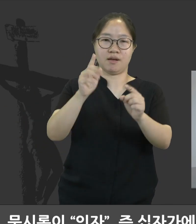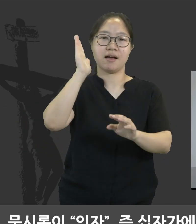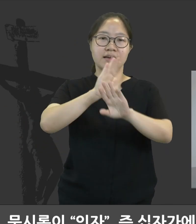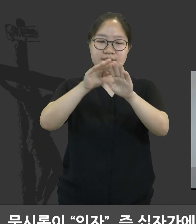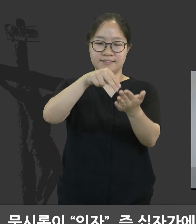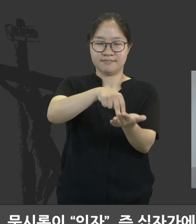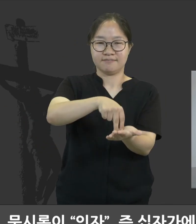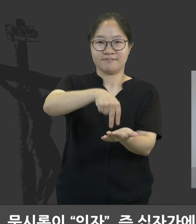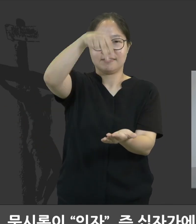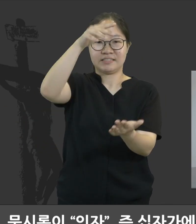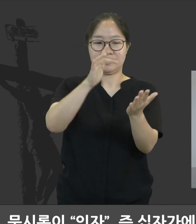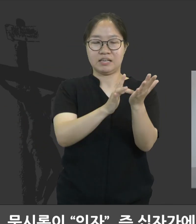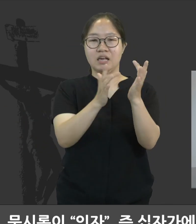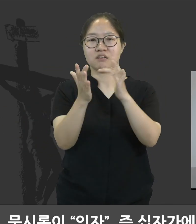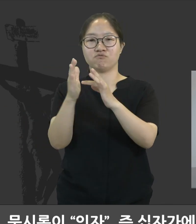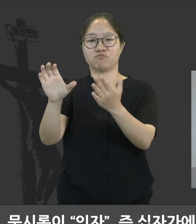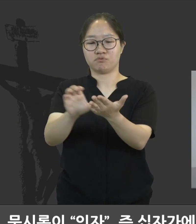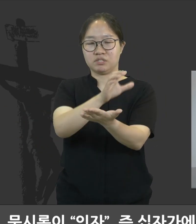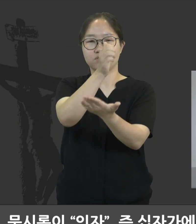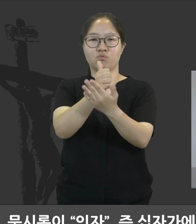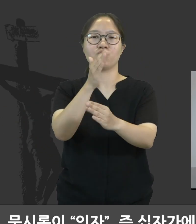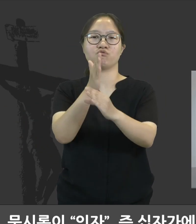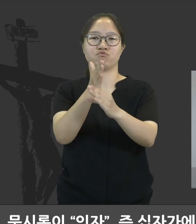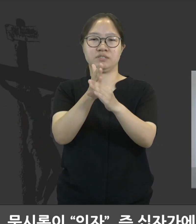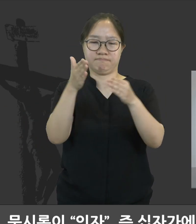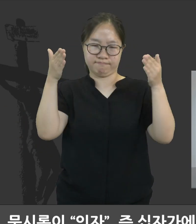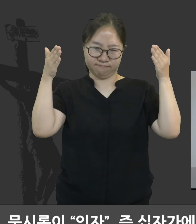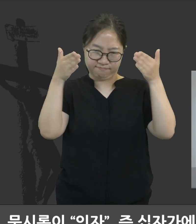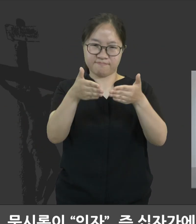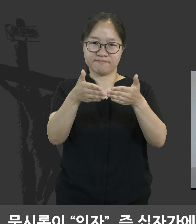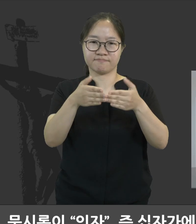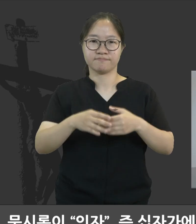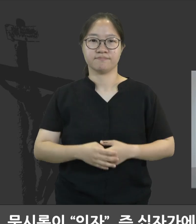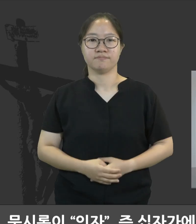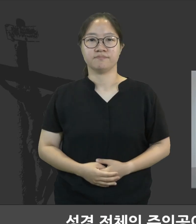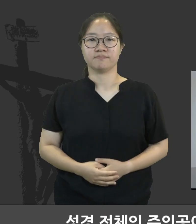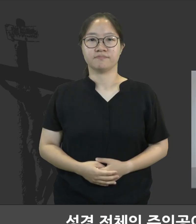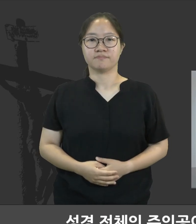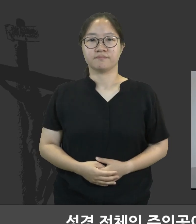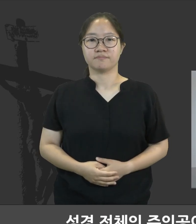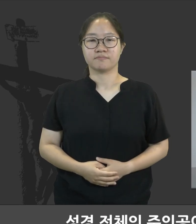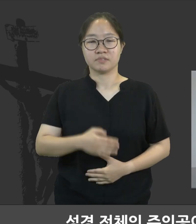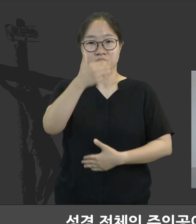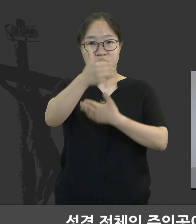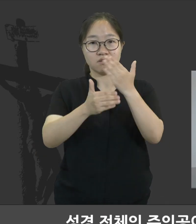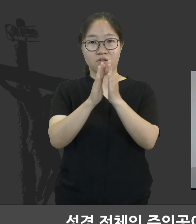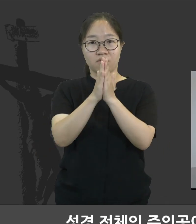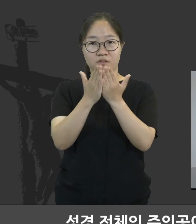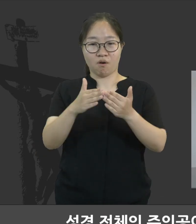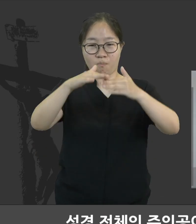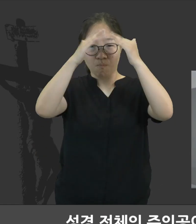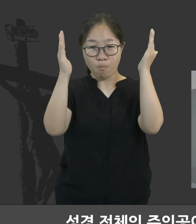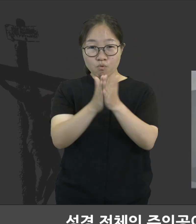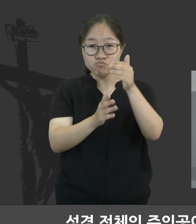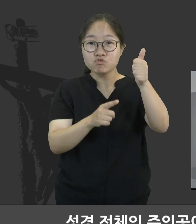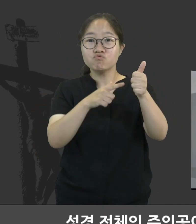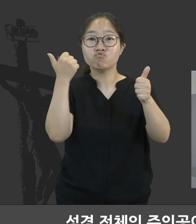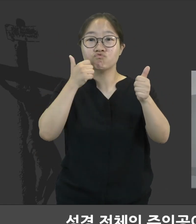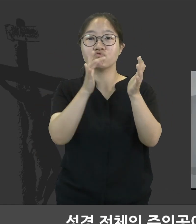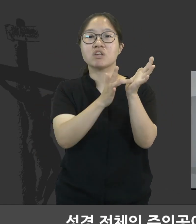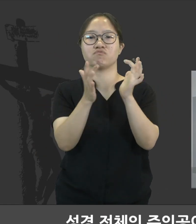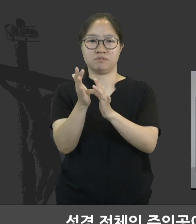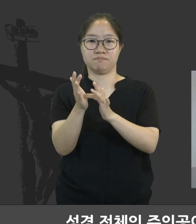예수 그리스도께 초점을 두고 있다는 것입니다. 성경 전체의 주인공이 예수님이기에 묵시록